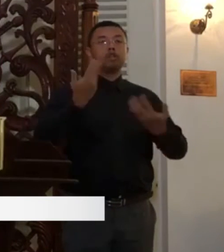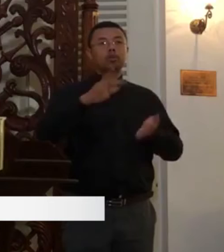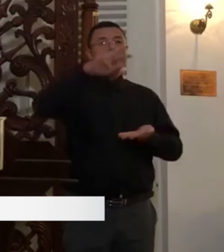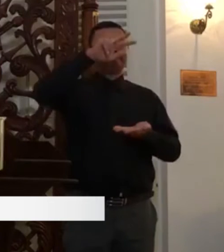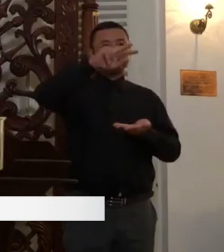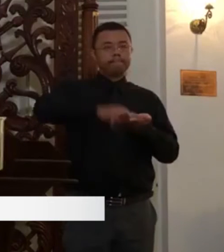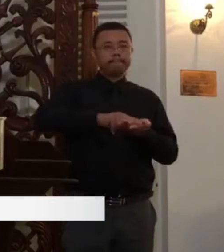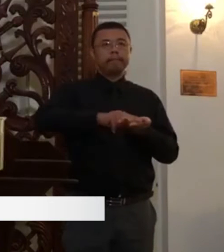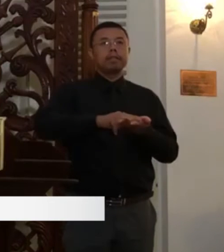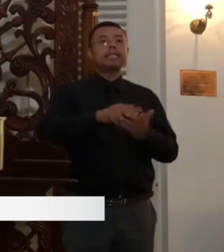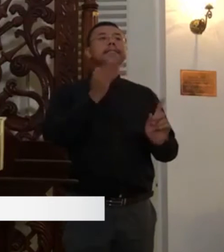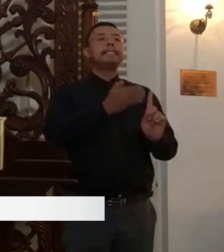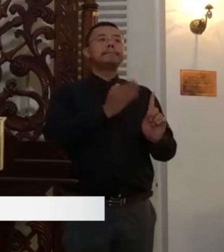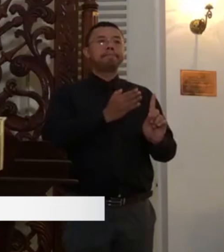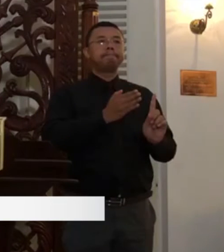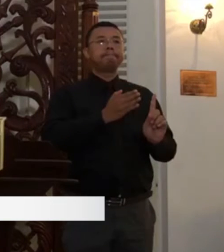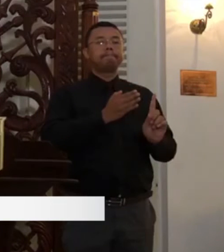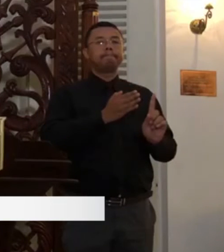ditetapkan pada prinsipnya